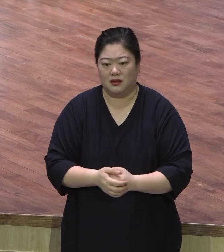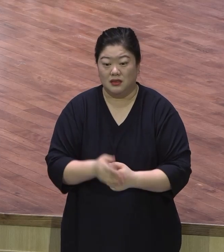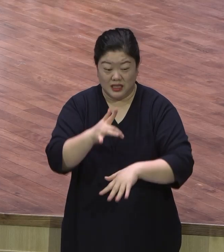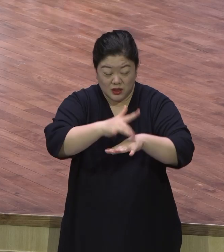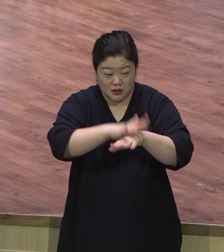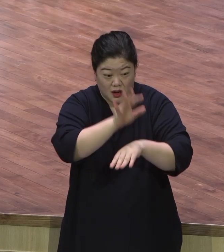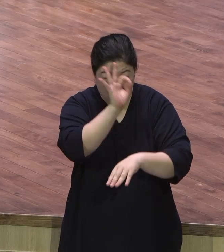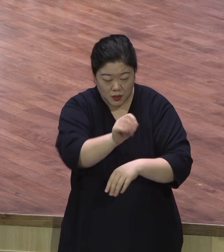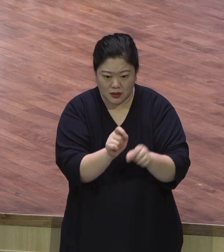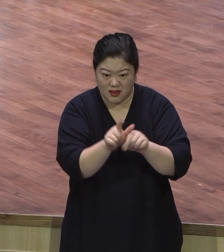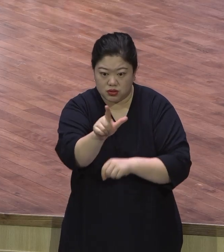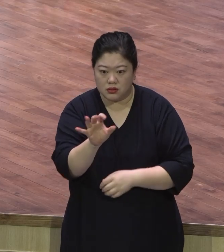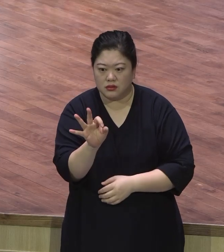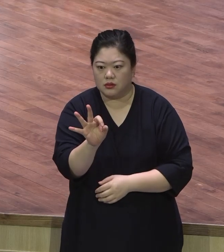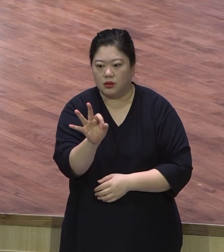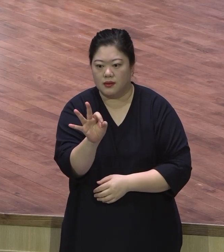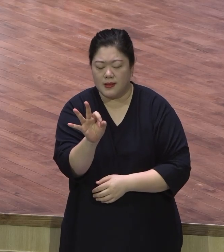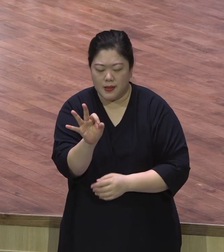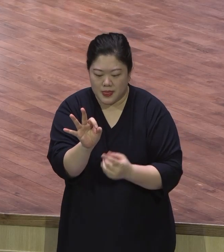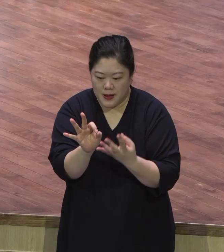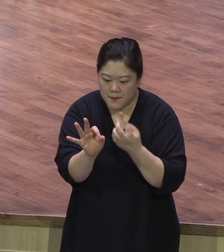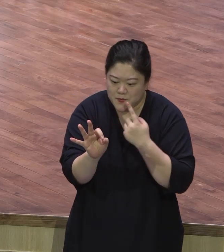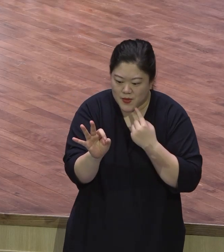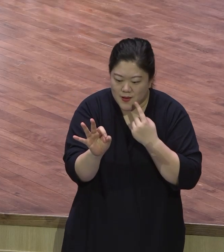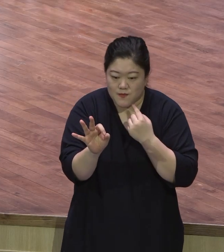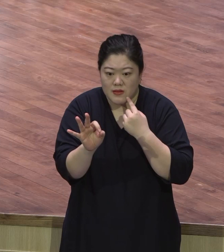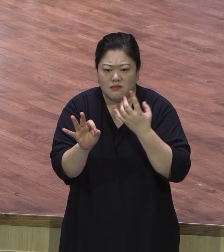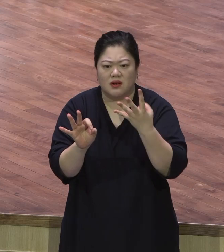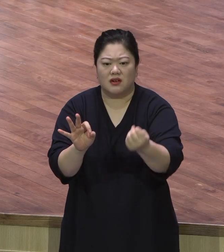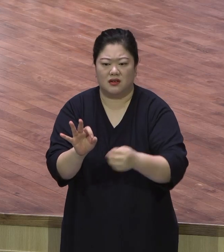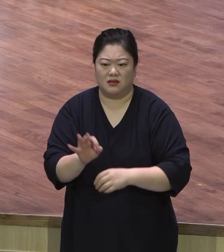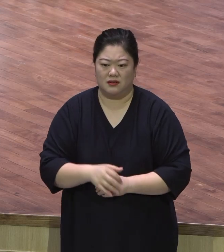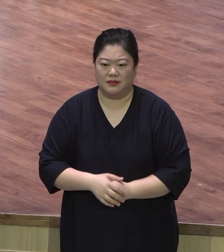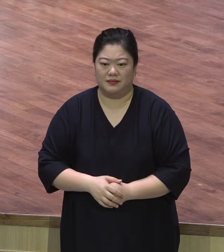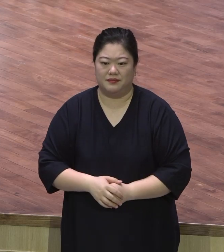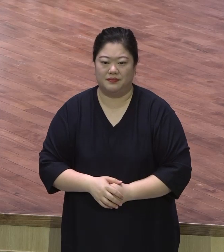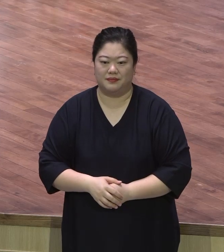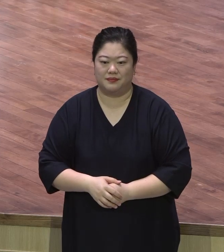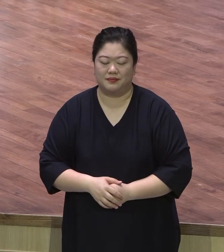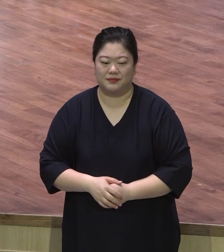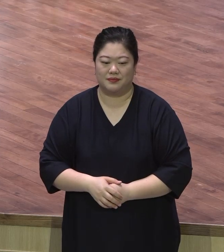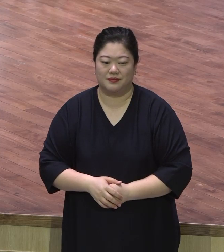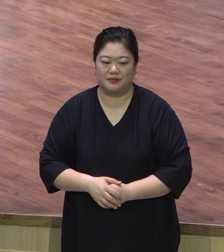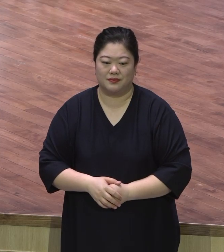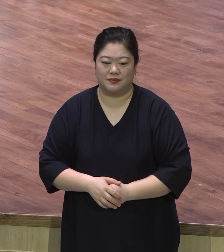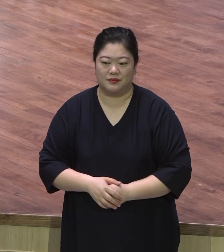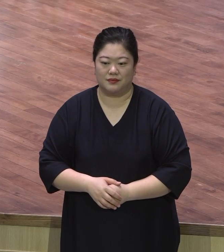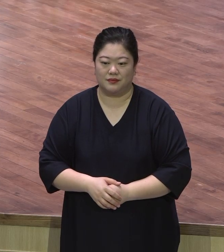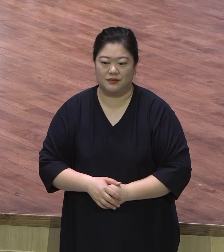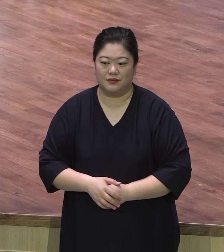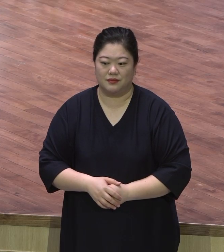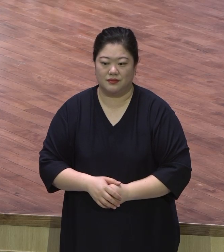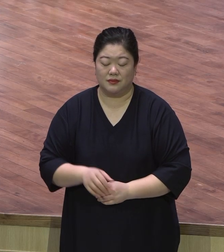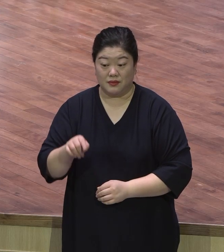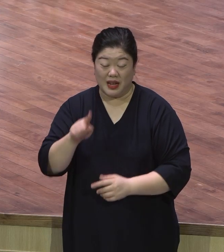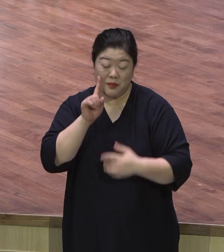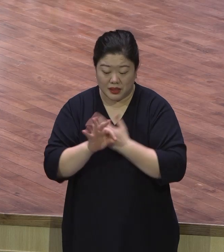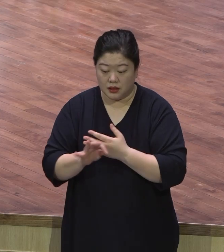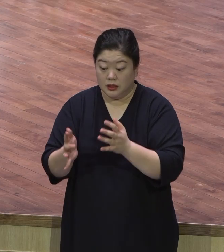물질 문제 물질. 물질 경신이 안 되는 게 깨진 거 아니에요. 그 사람은 구원 받은 게 아니에요. 사실은.